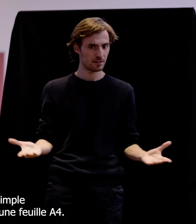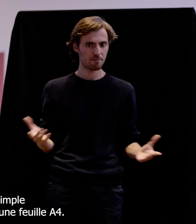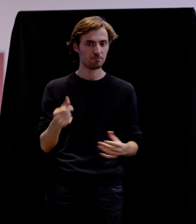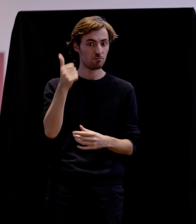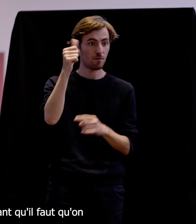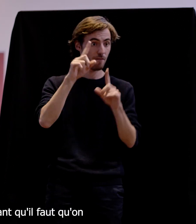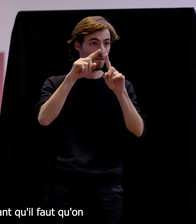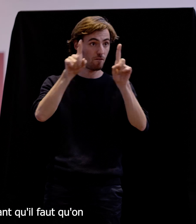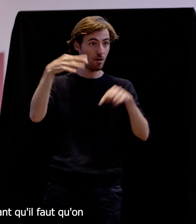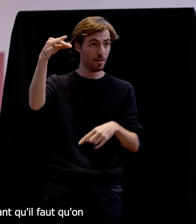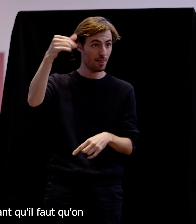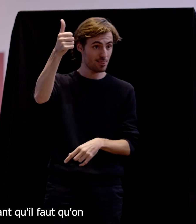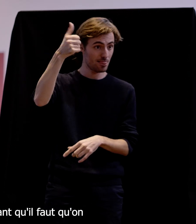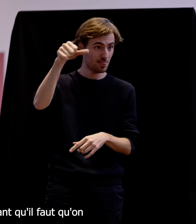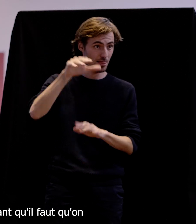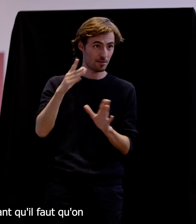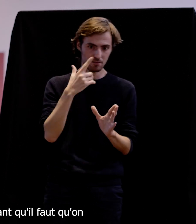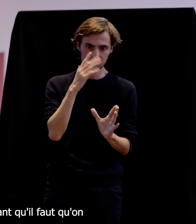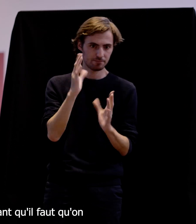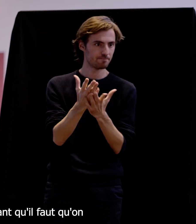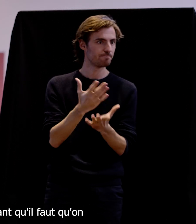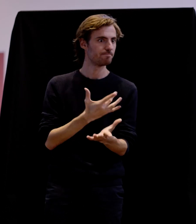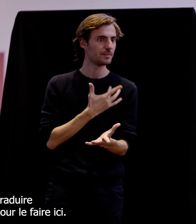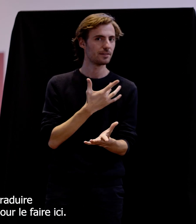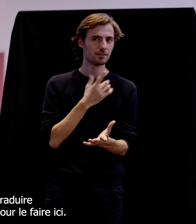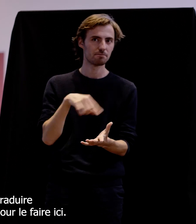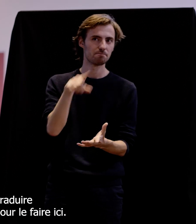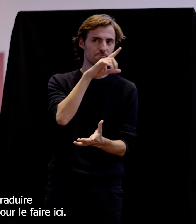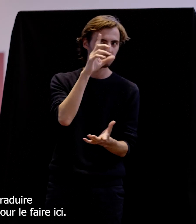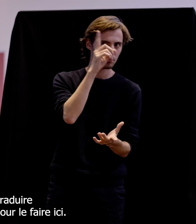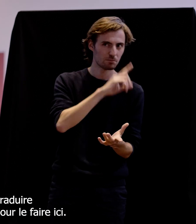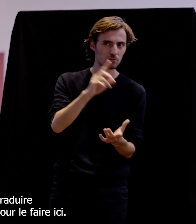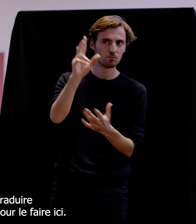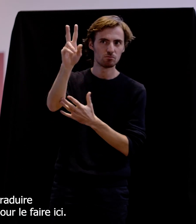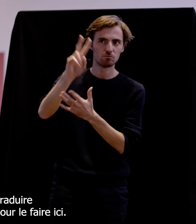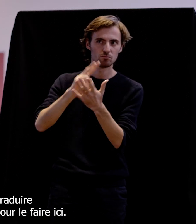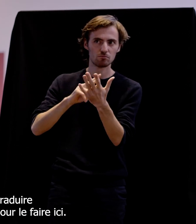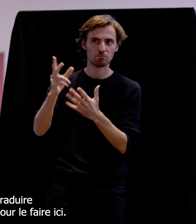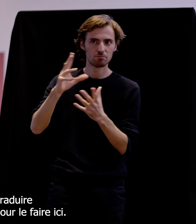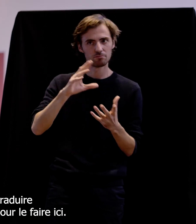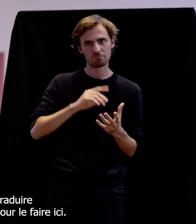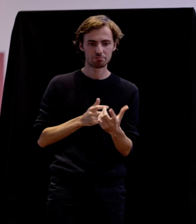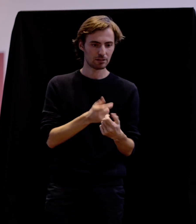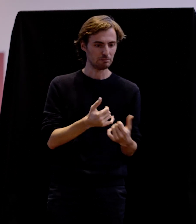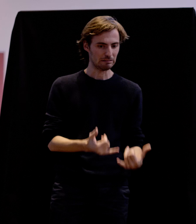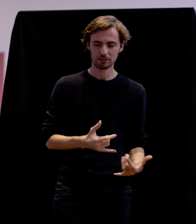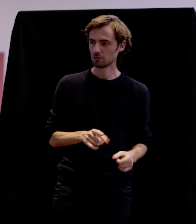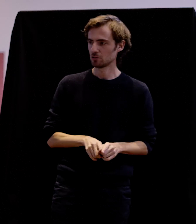feuille A4. C'est un truc intéressant qu'il faut qu'on essaie de traduire tout simplement pour le faire